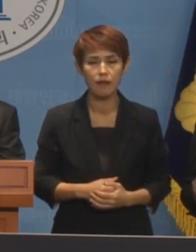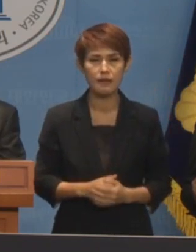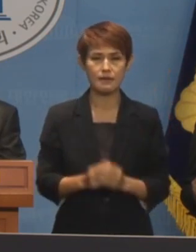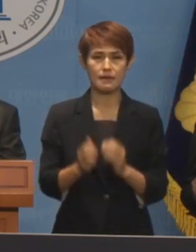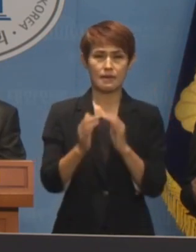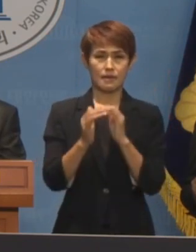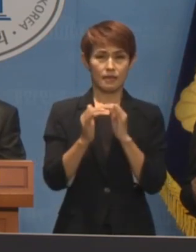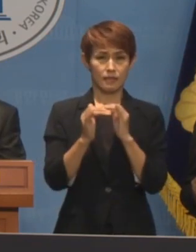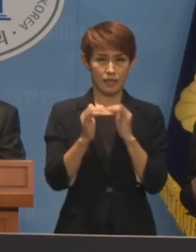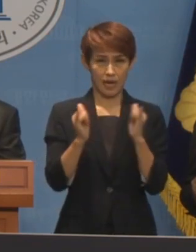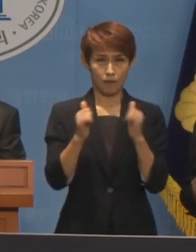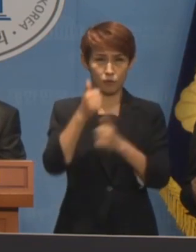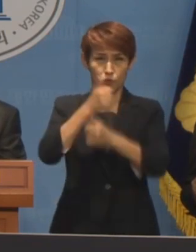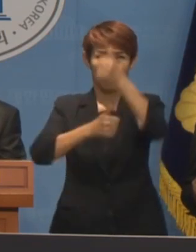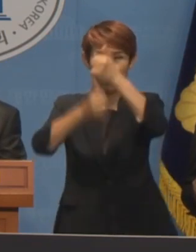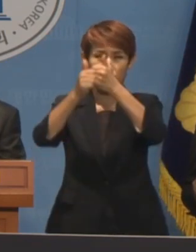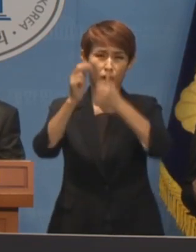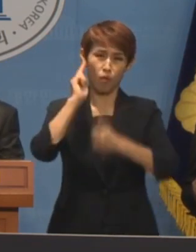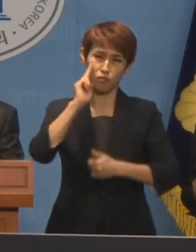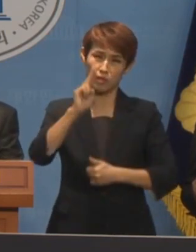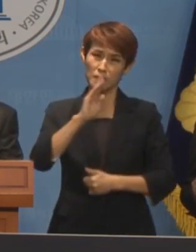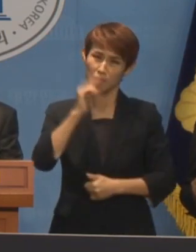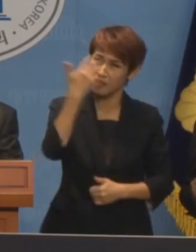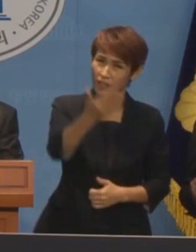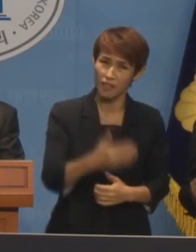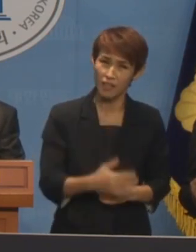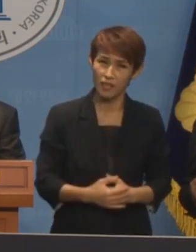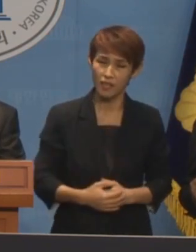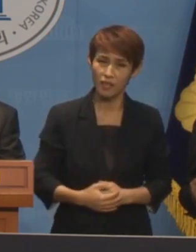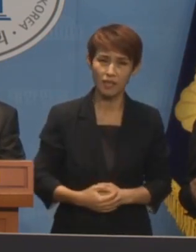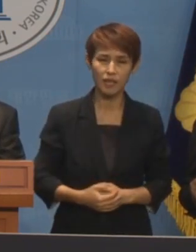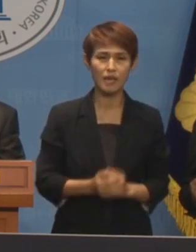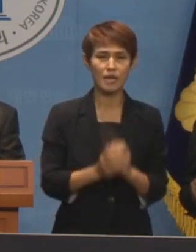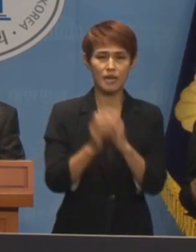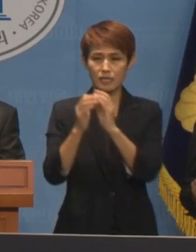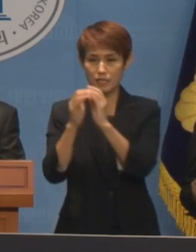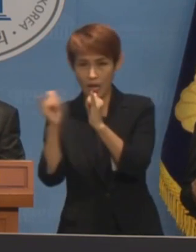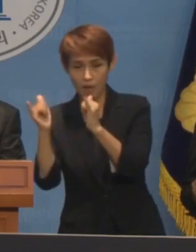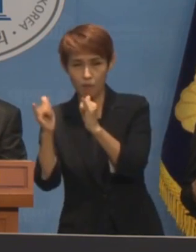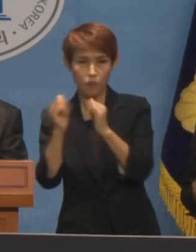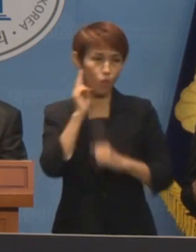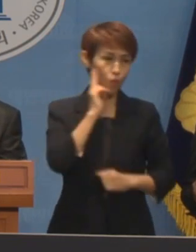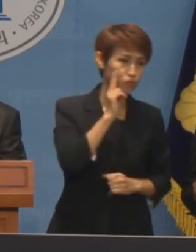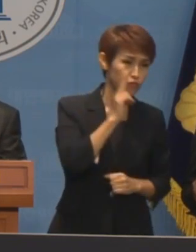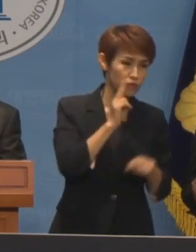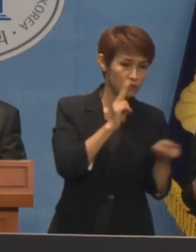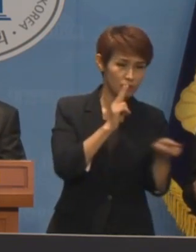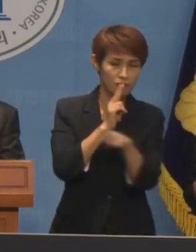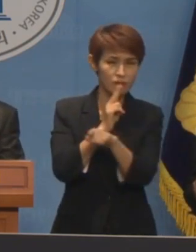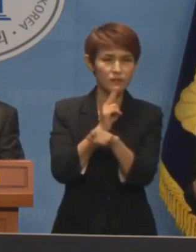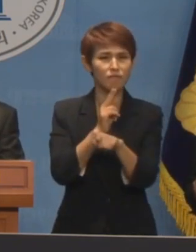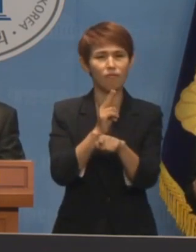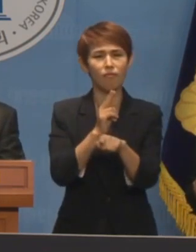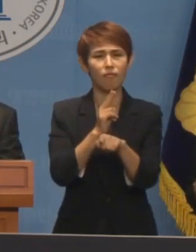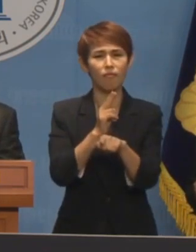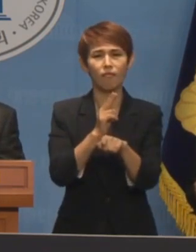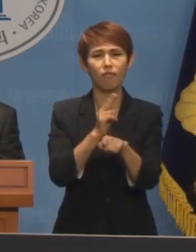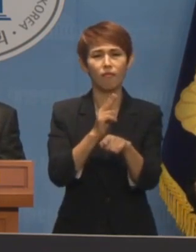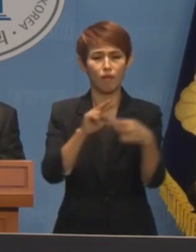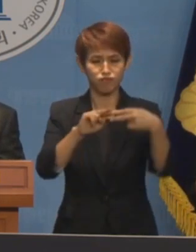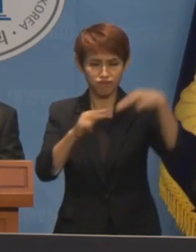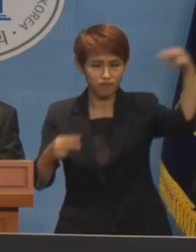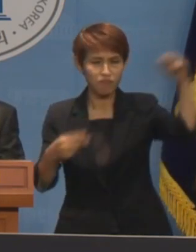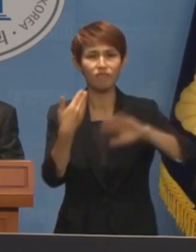인간의 조상이 원숭이가 맞는 것입니까? 사람과 원숭이는 염색체수가 다른 엄연한 다른